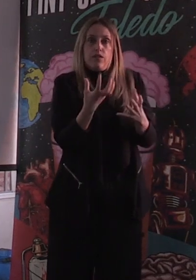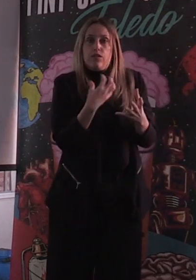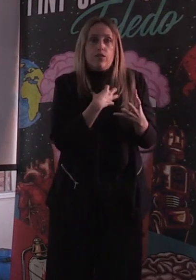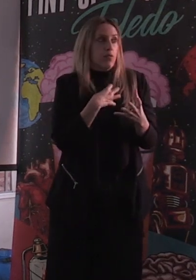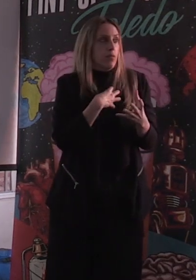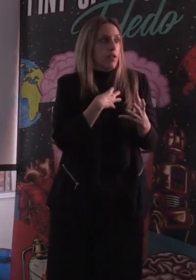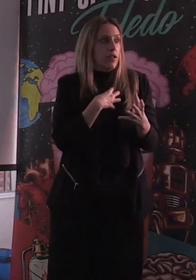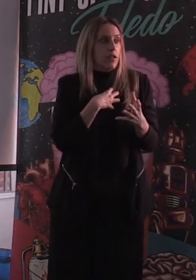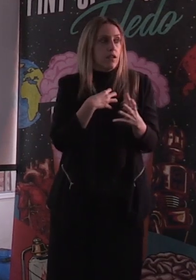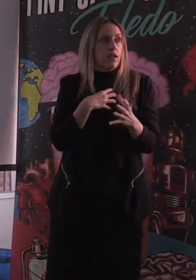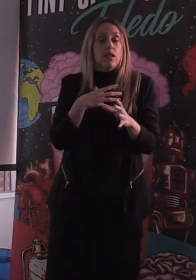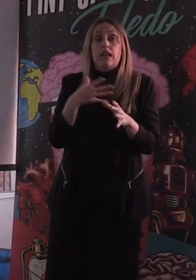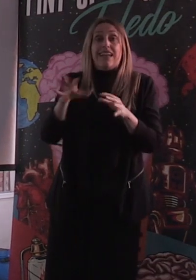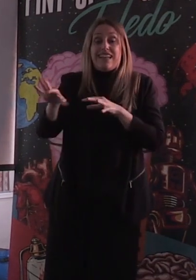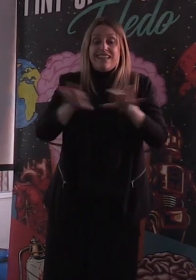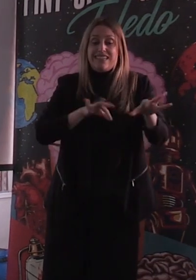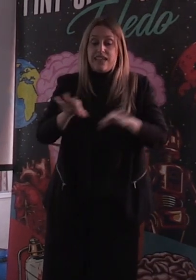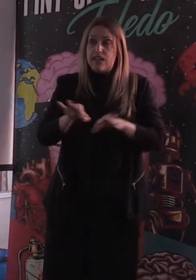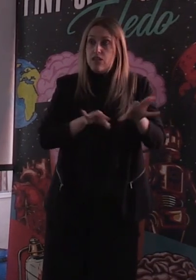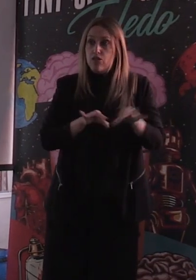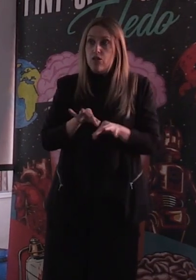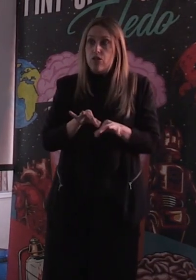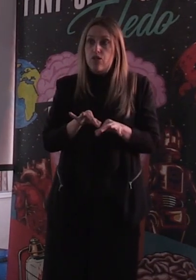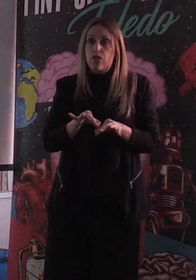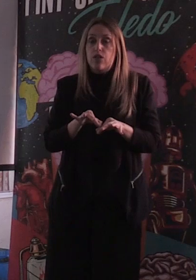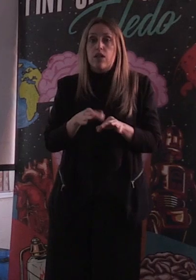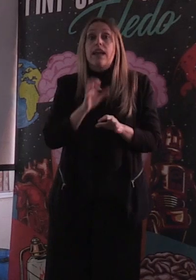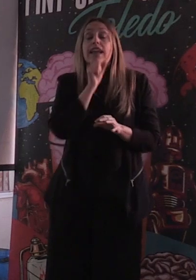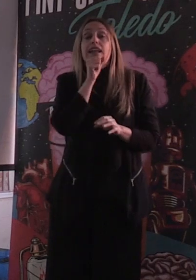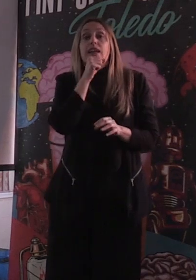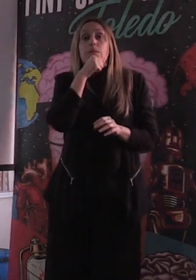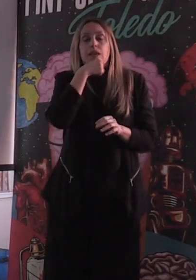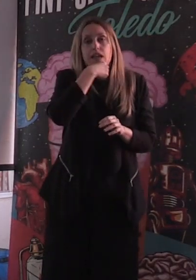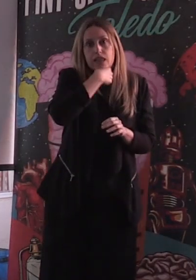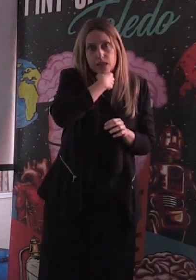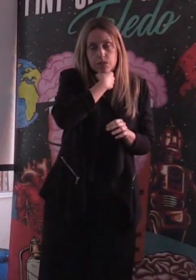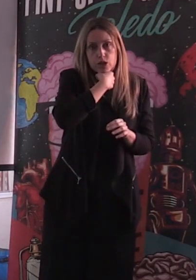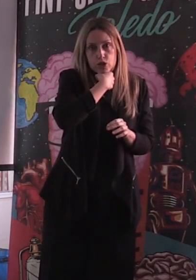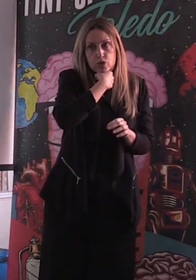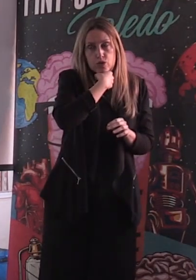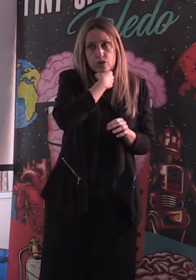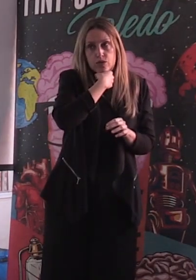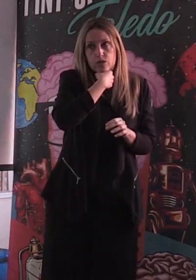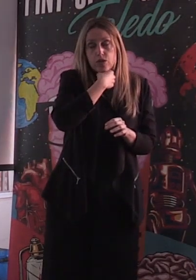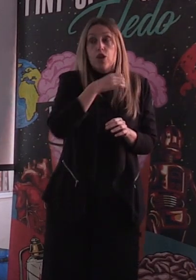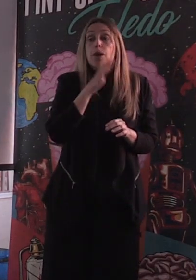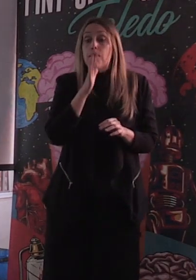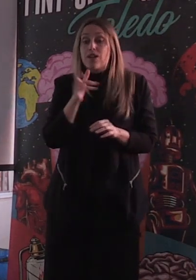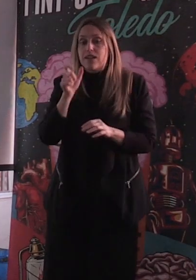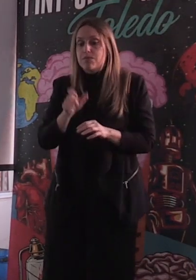y la selección no puede actuar sobre el envejecimiento porque los